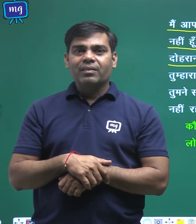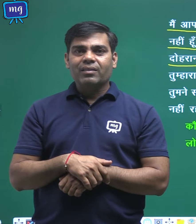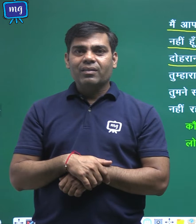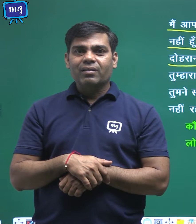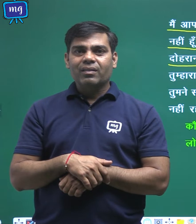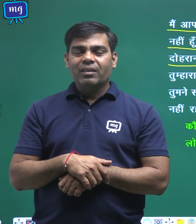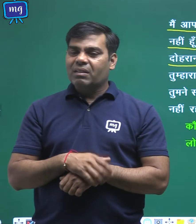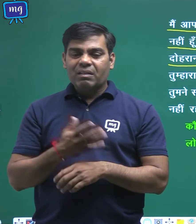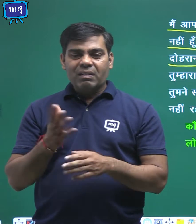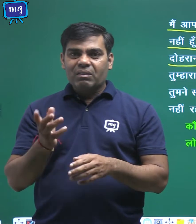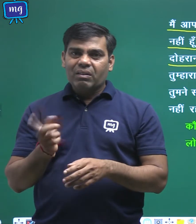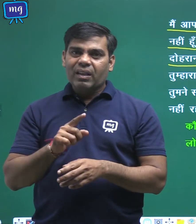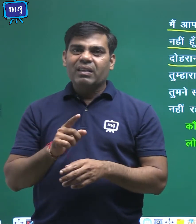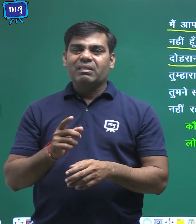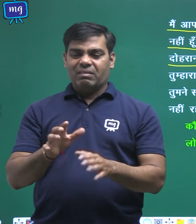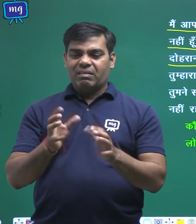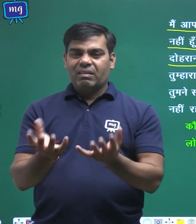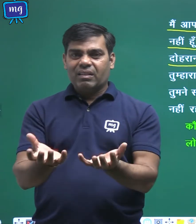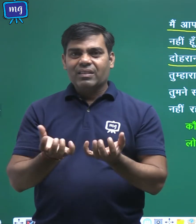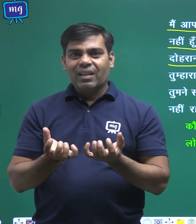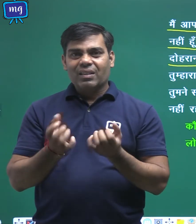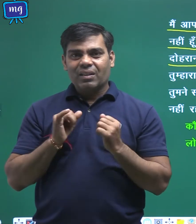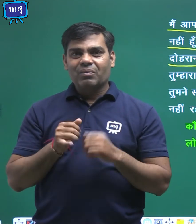नहीं चाहता हूँ